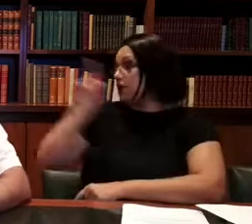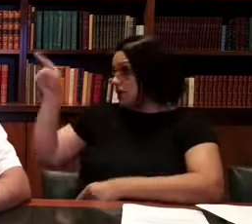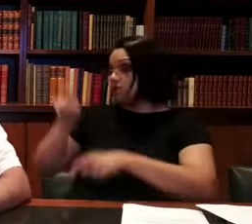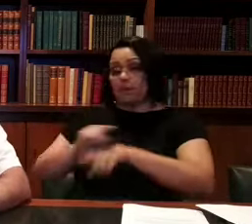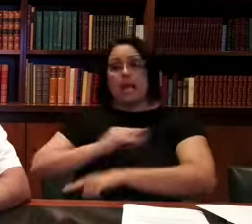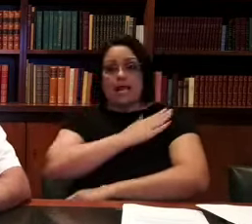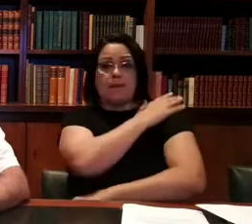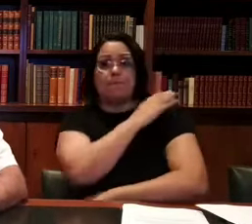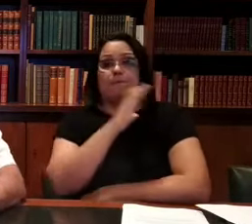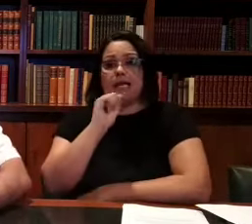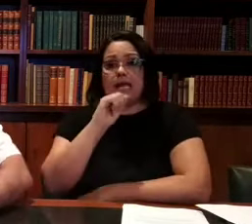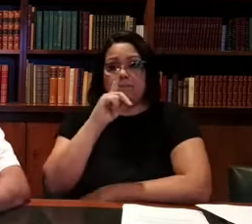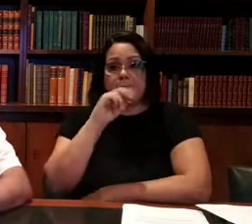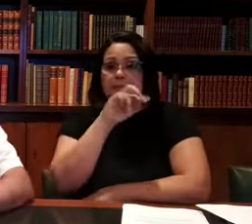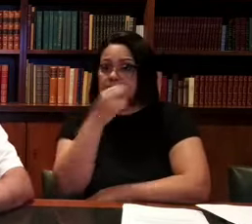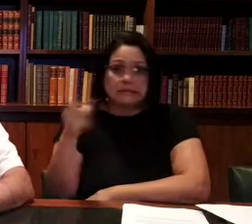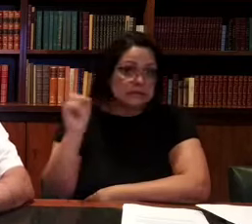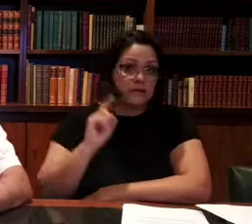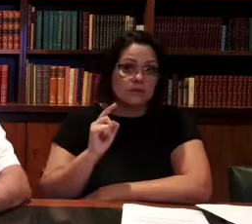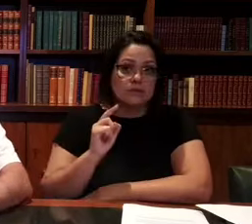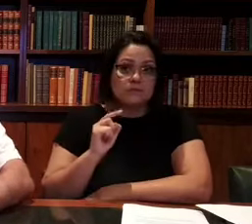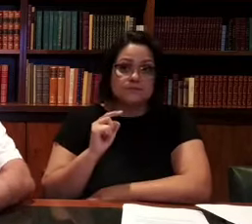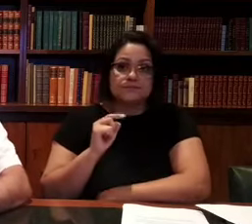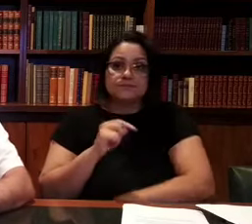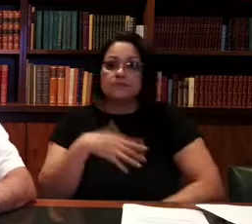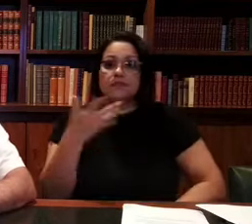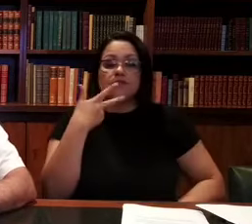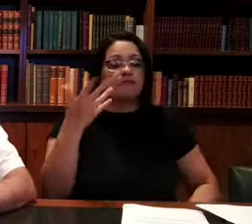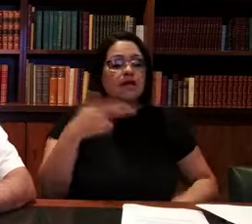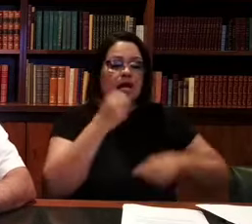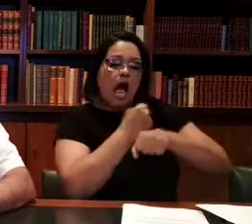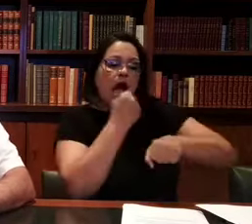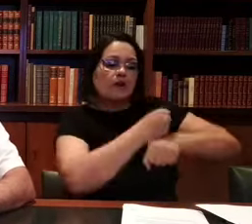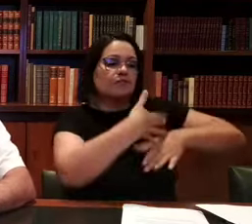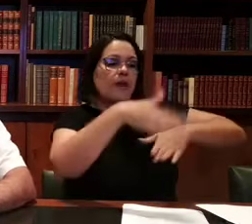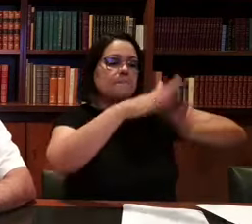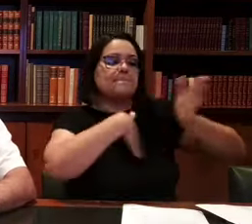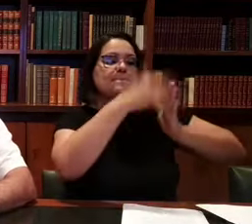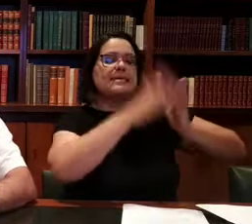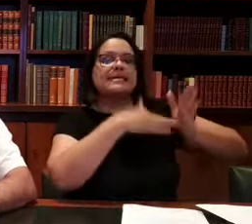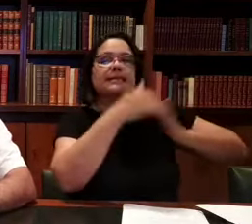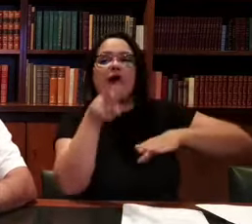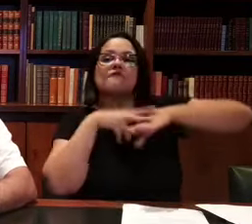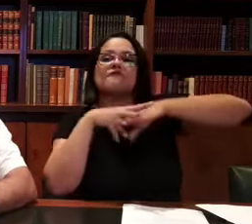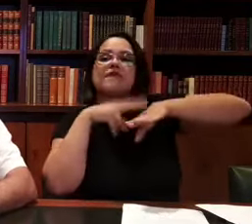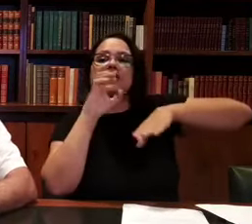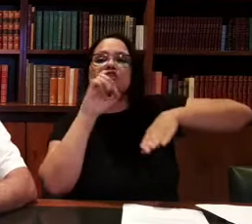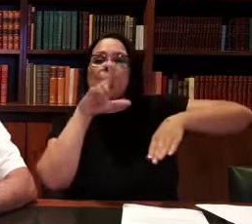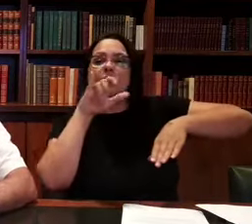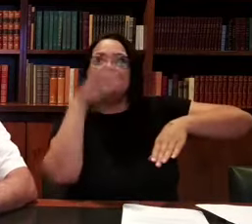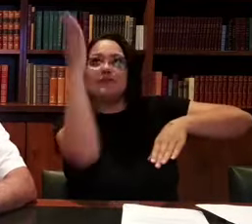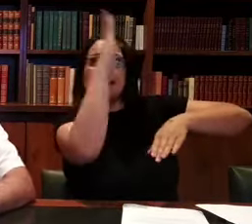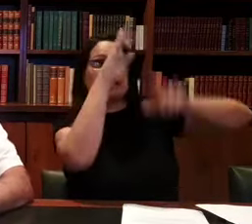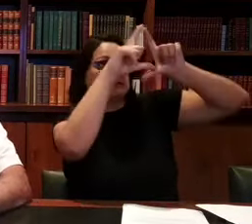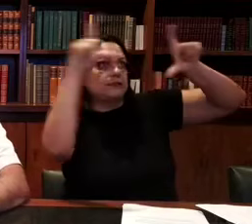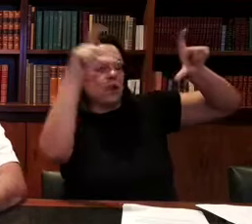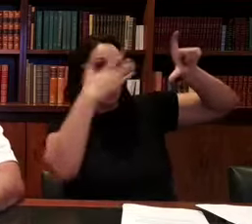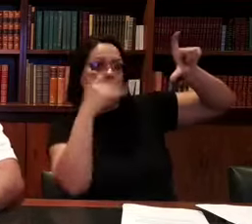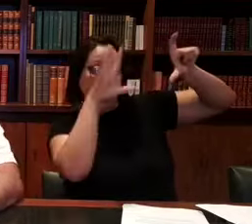Capitão Pô eu não tá faltando nada dever de verde horrível entrada dele tá faltando com salto preto aí tá fazendo a parte dele